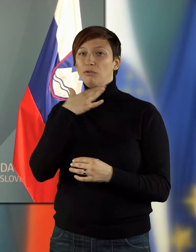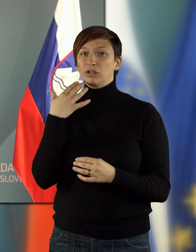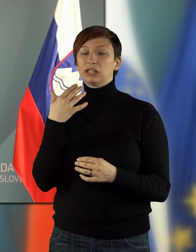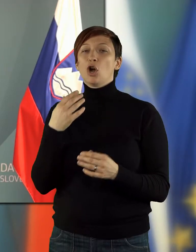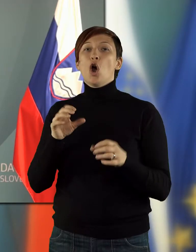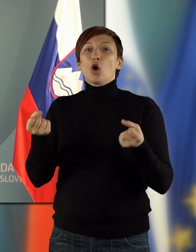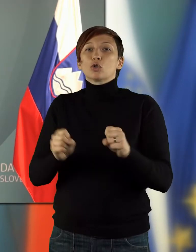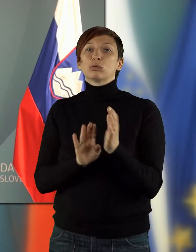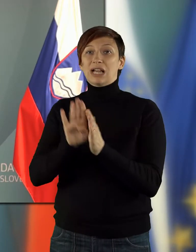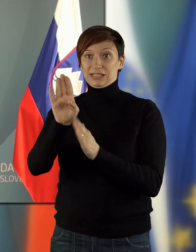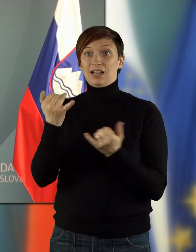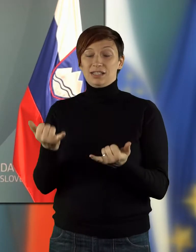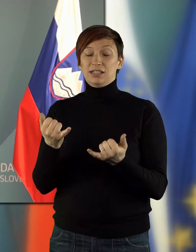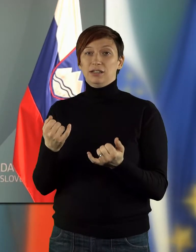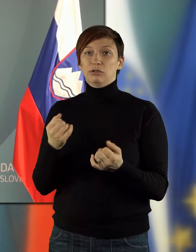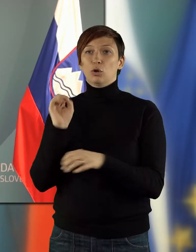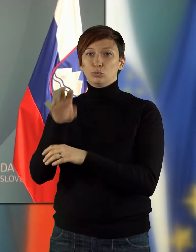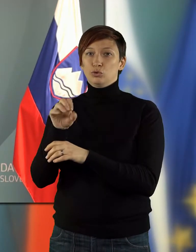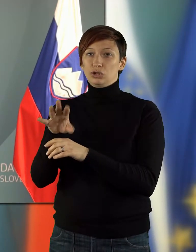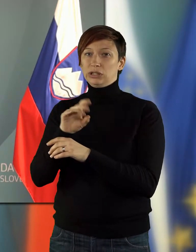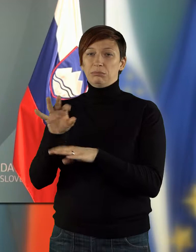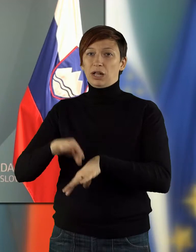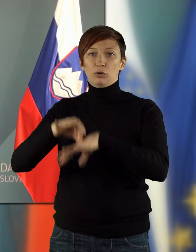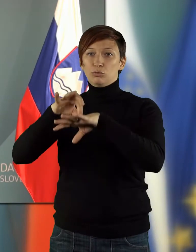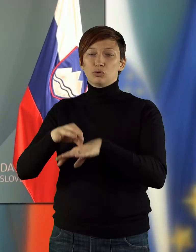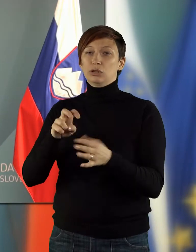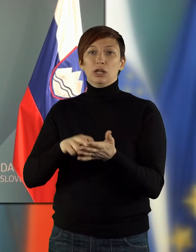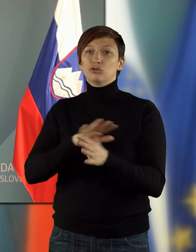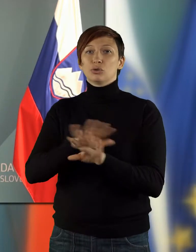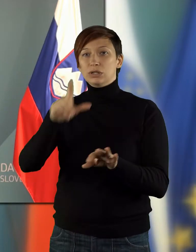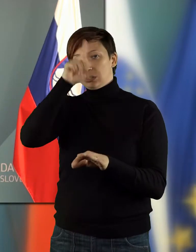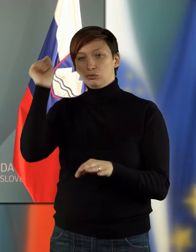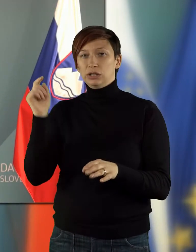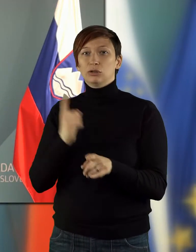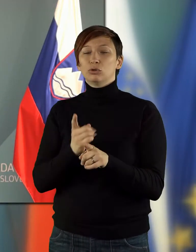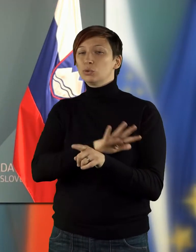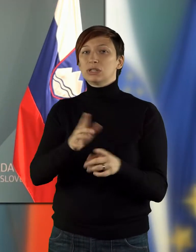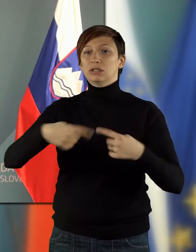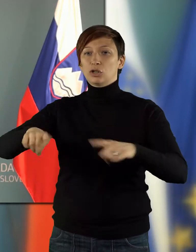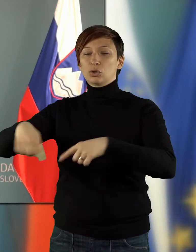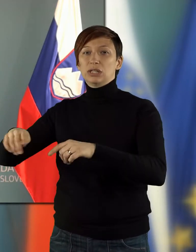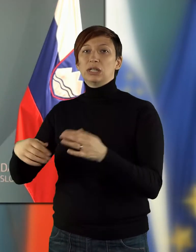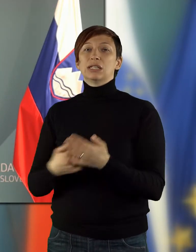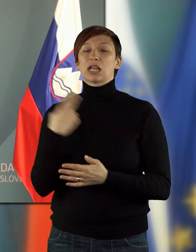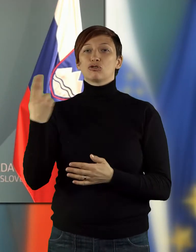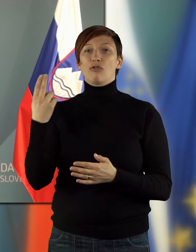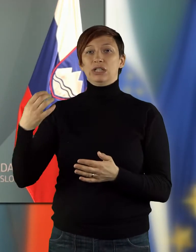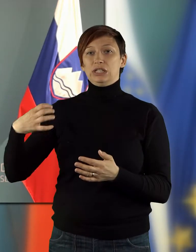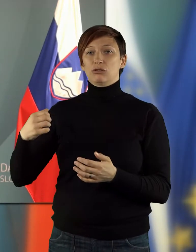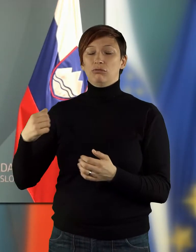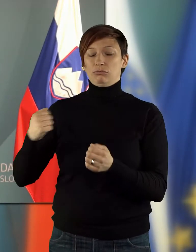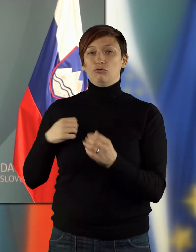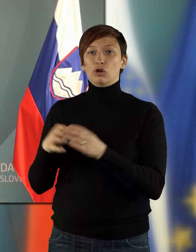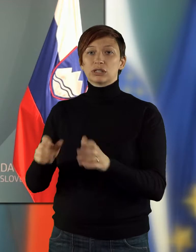in imamo veliko gospodarsko rast, njenih učinkov pa ne občutijo še vsi ljudje in vsi resorji, za